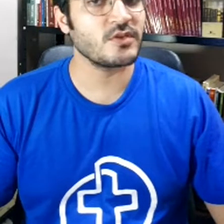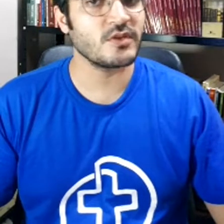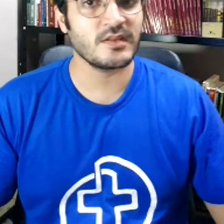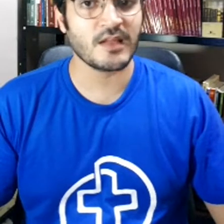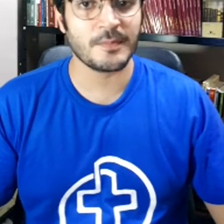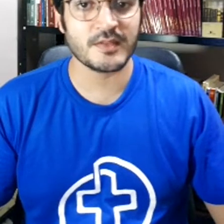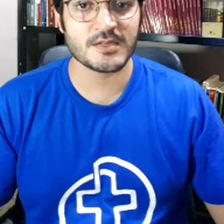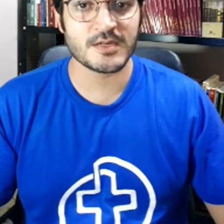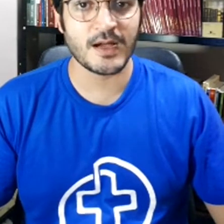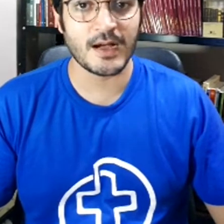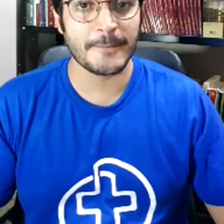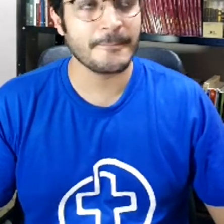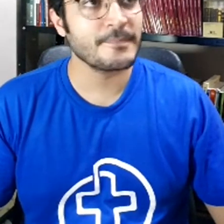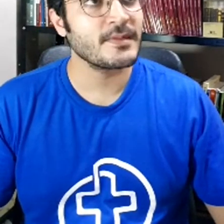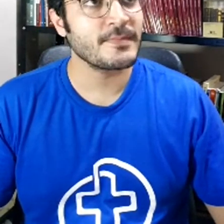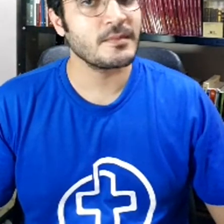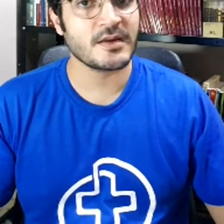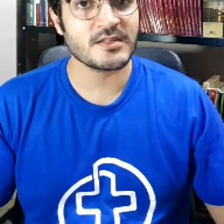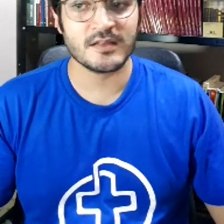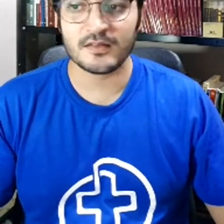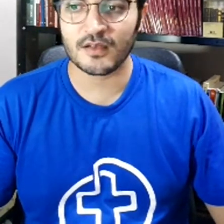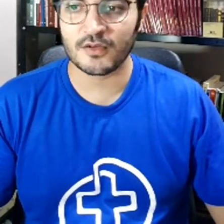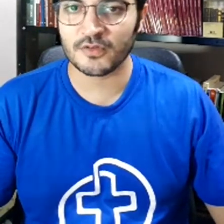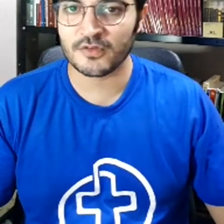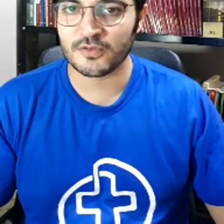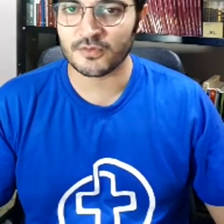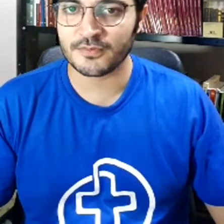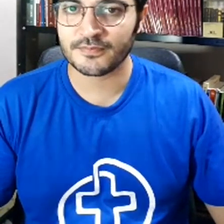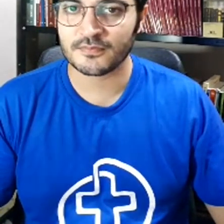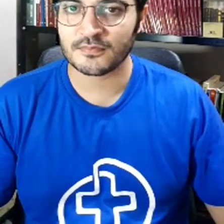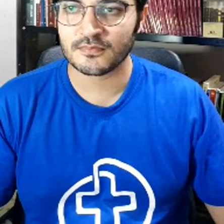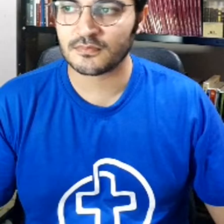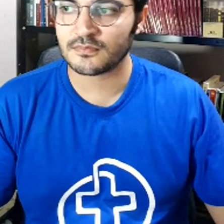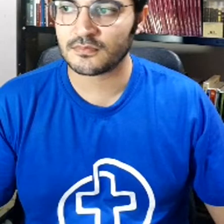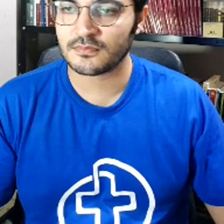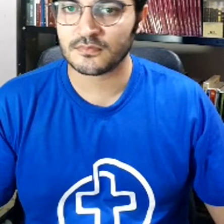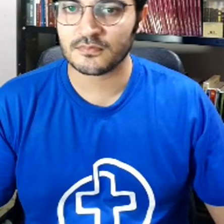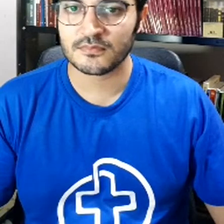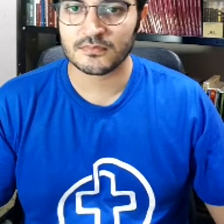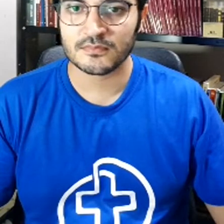nosso intérprete chegar para a gente iniciar o nosso estudo.